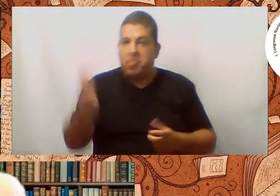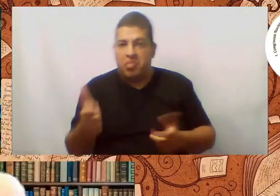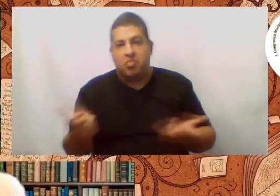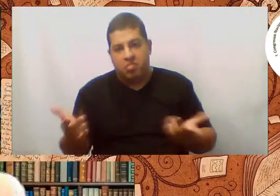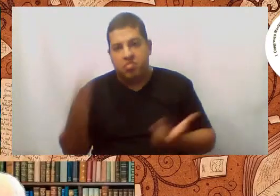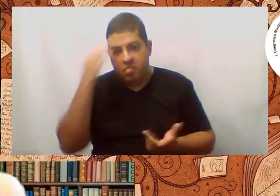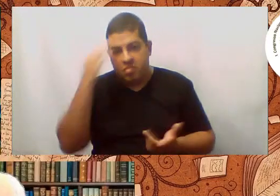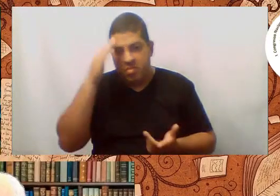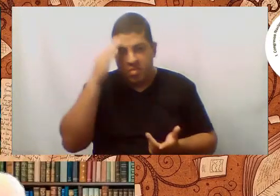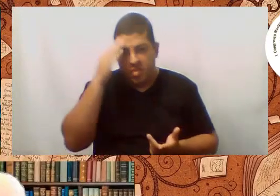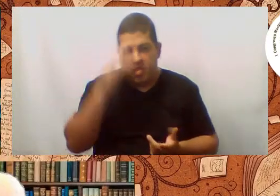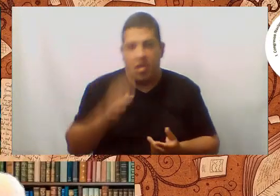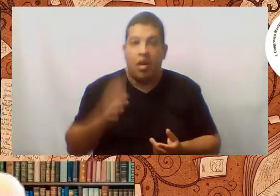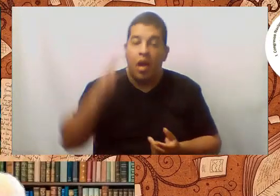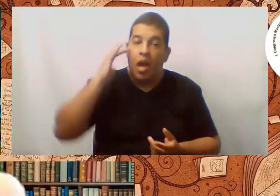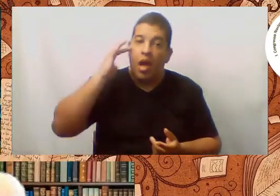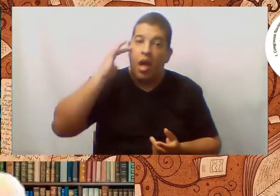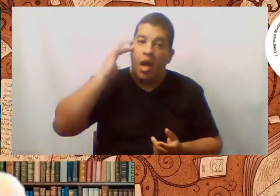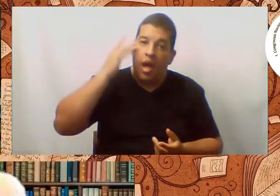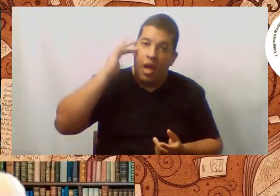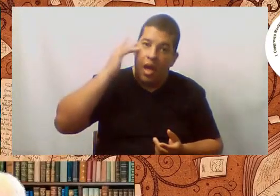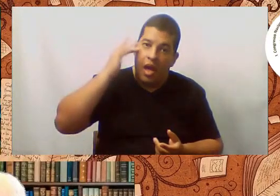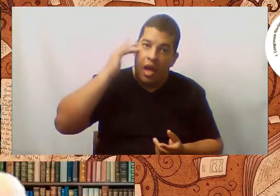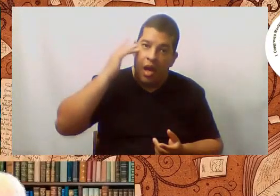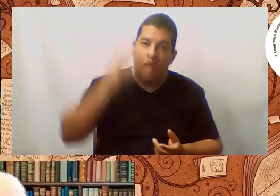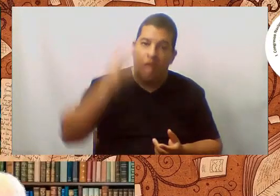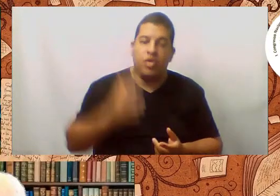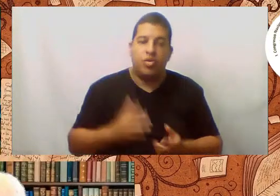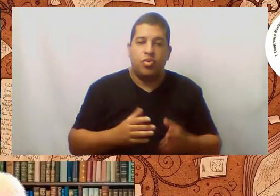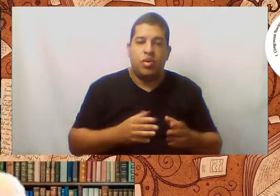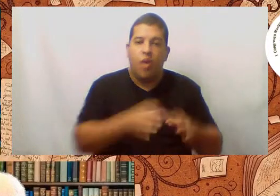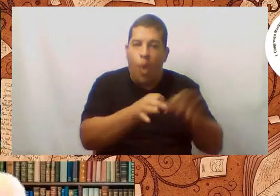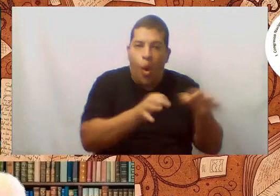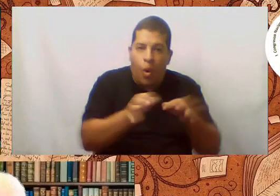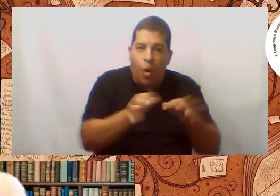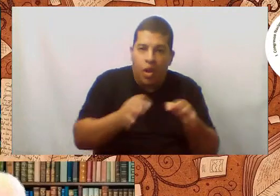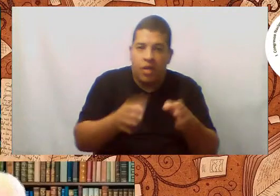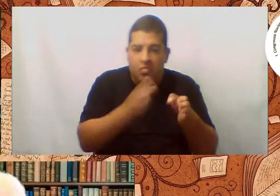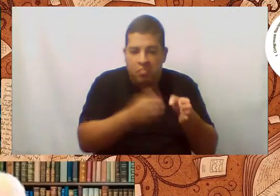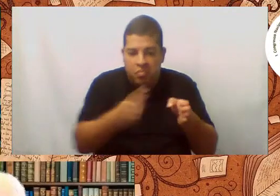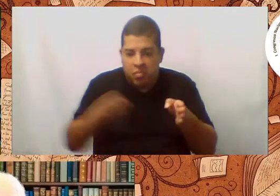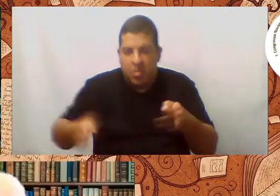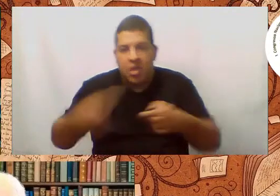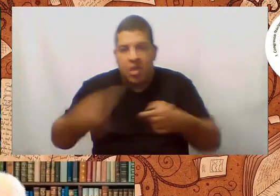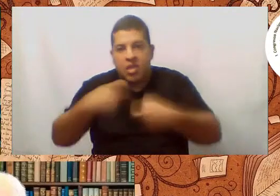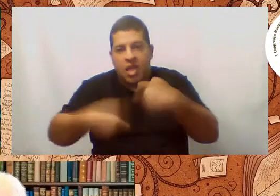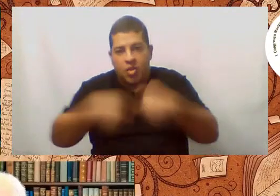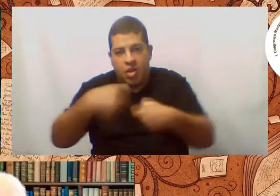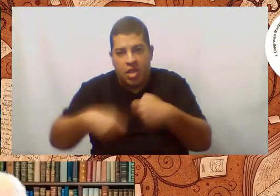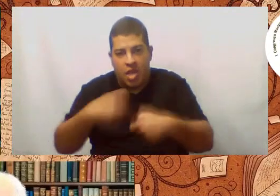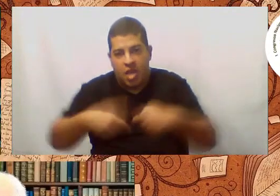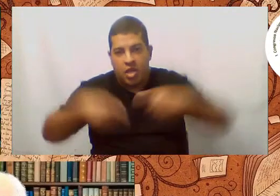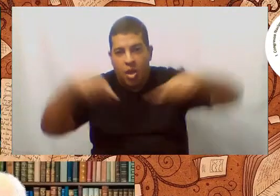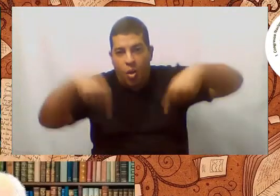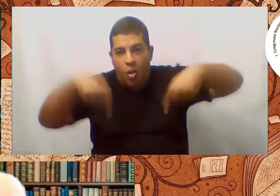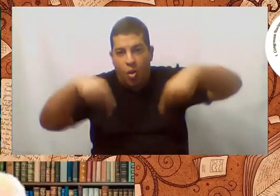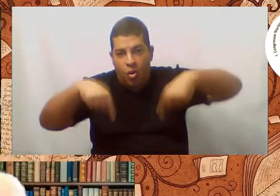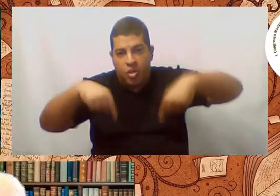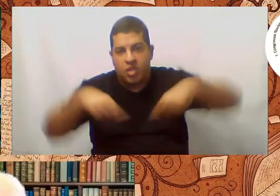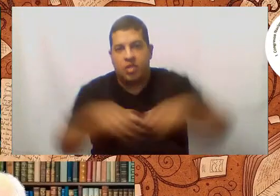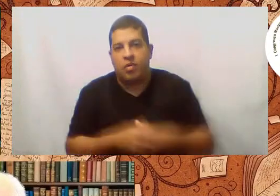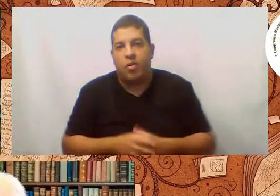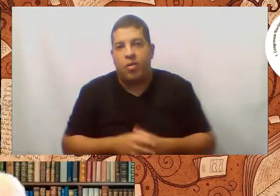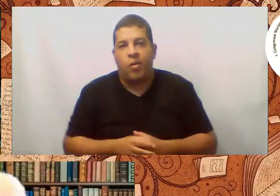acho que nessa perspectiva de reordenamento do campo sexual contemporâneo, né, eu não acho que uma condição